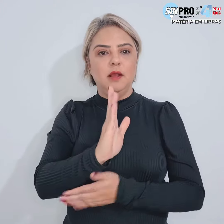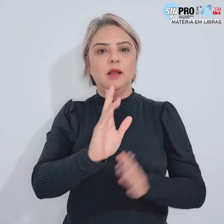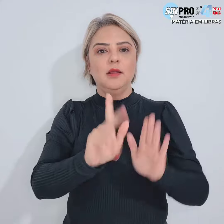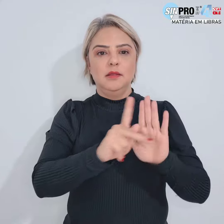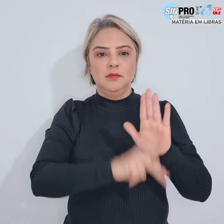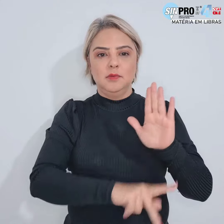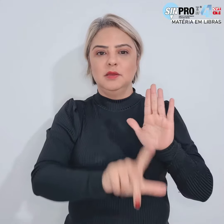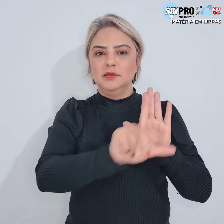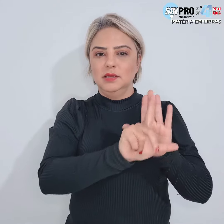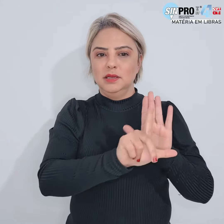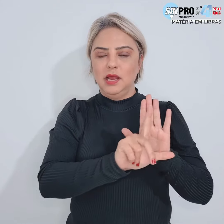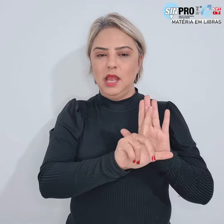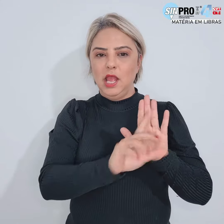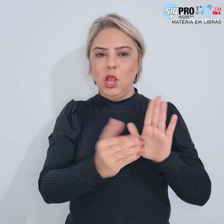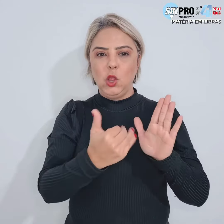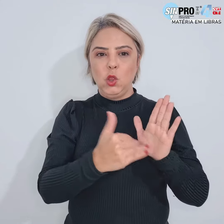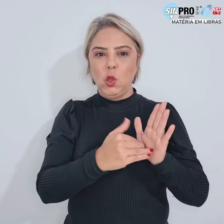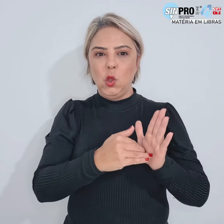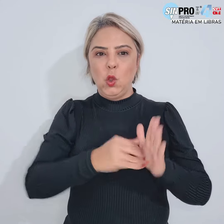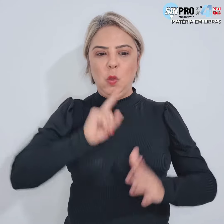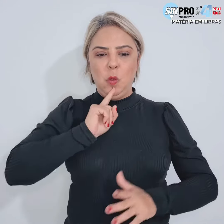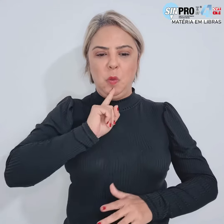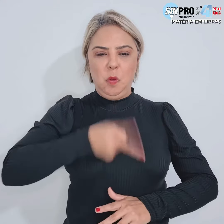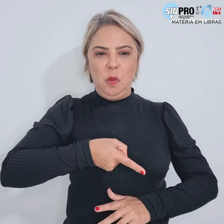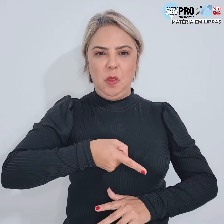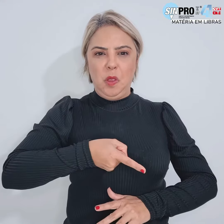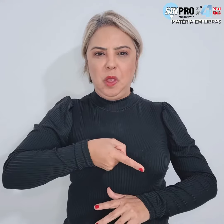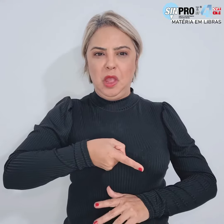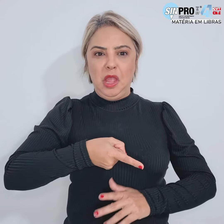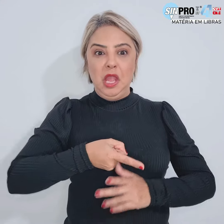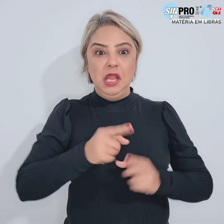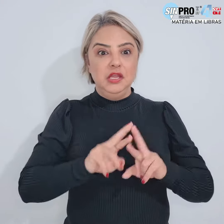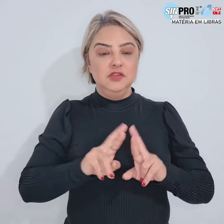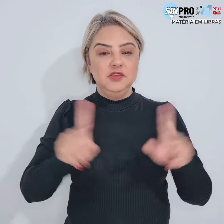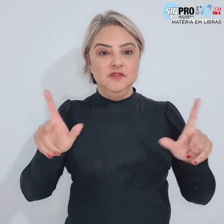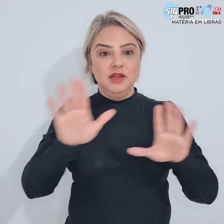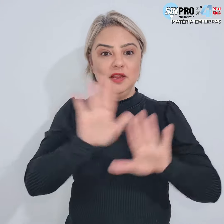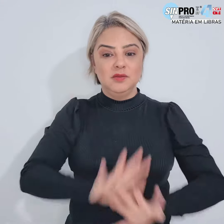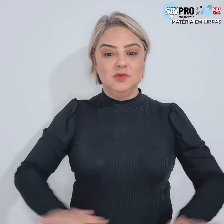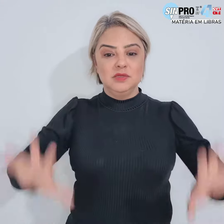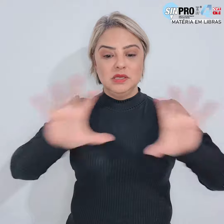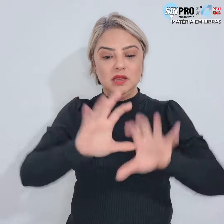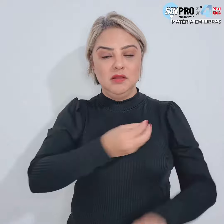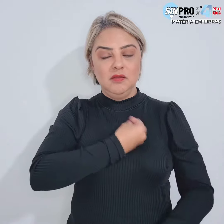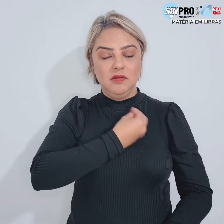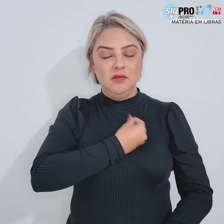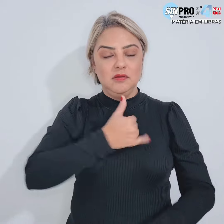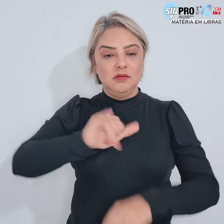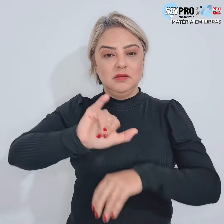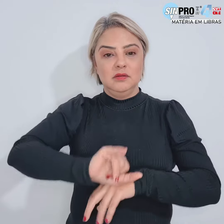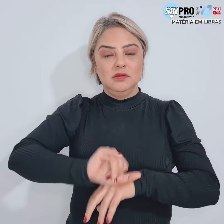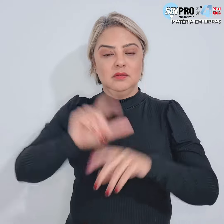deste PL, totalmente impositivo e destoante do cenário que vivemos na capital federal,